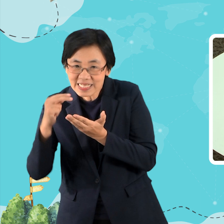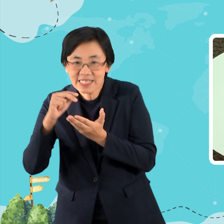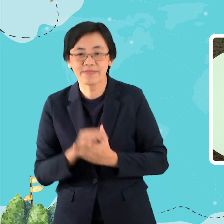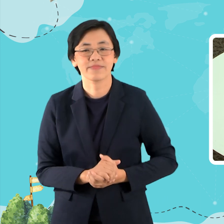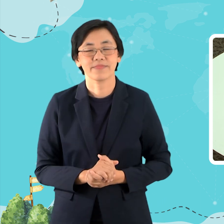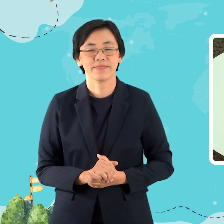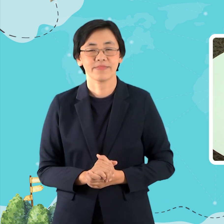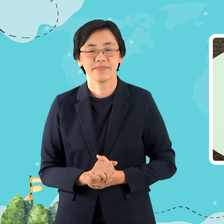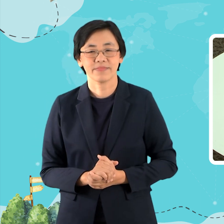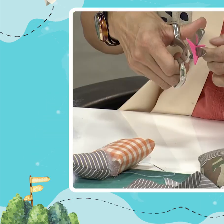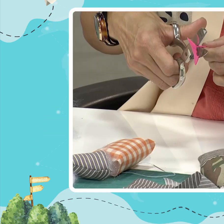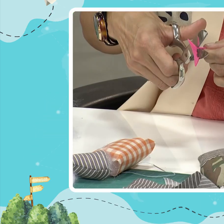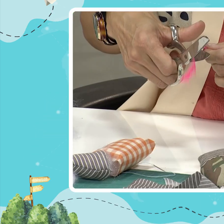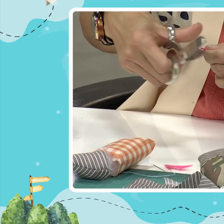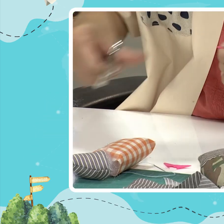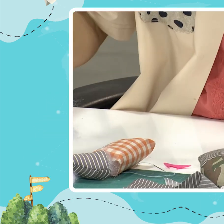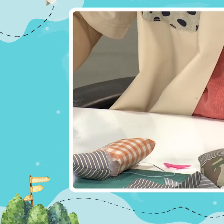ง